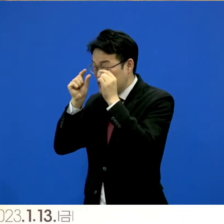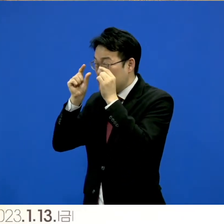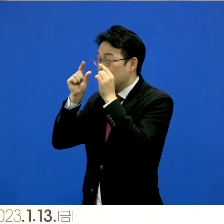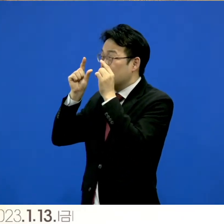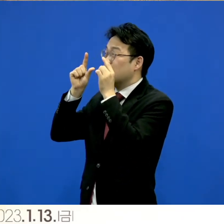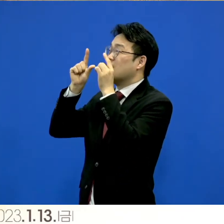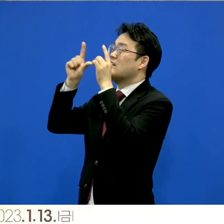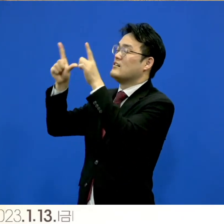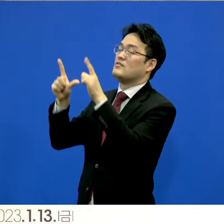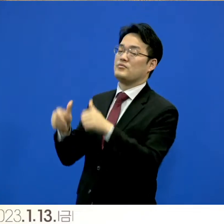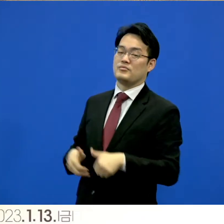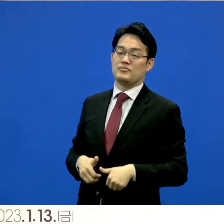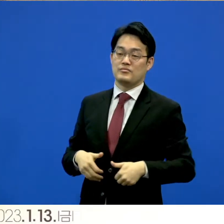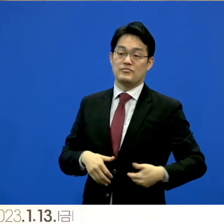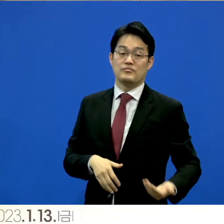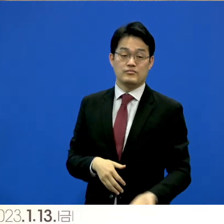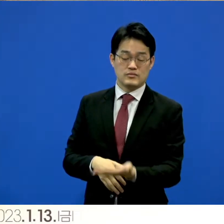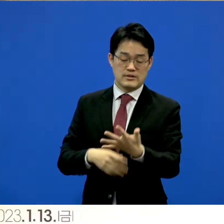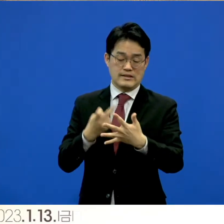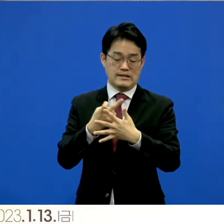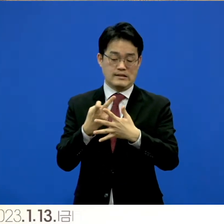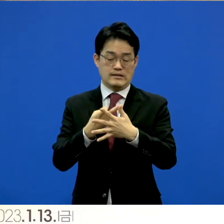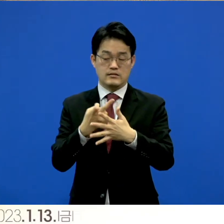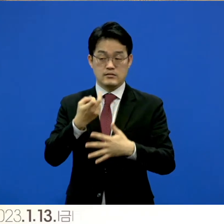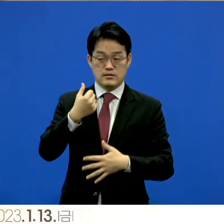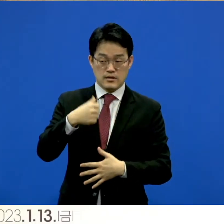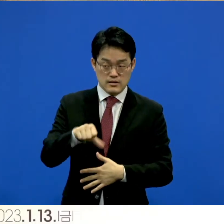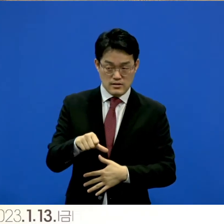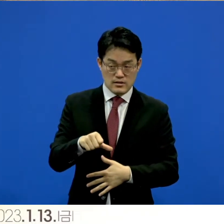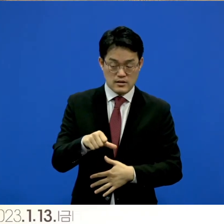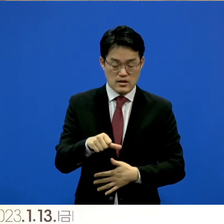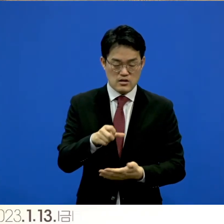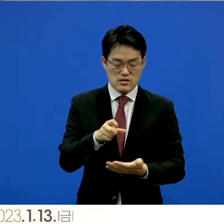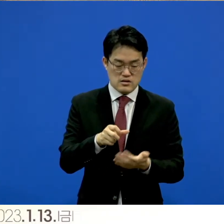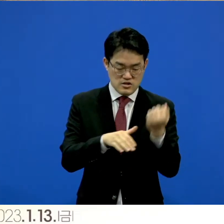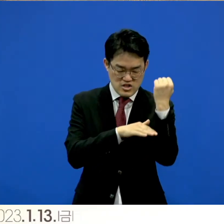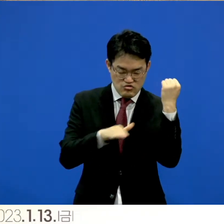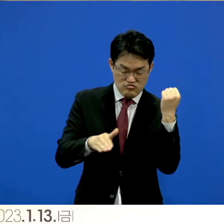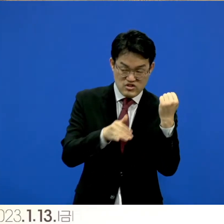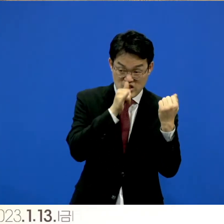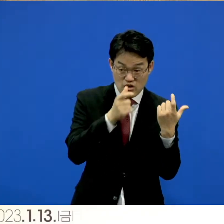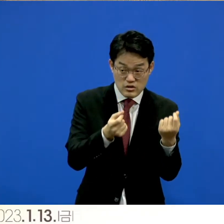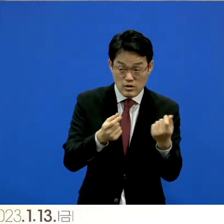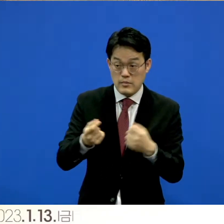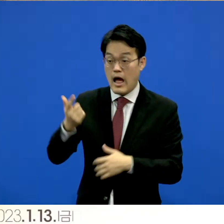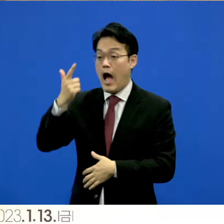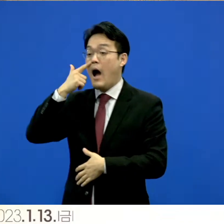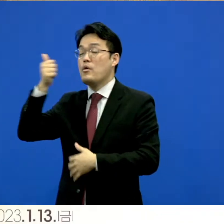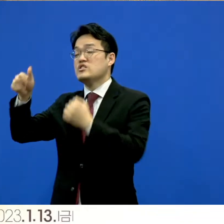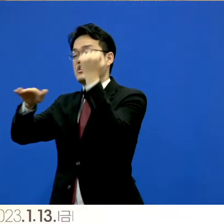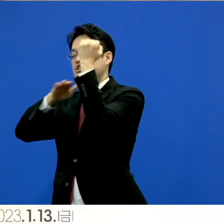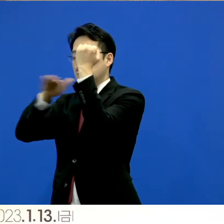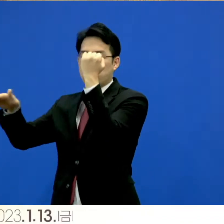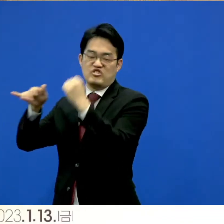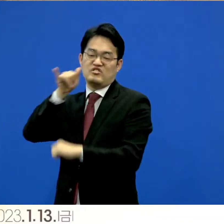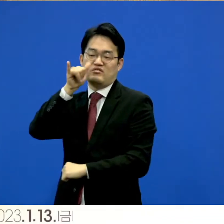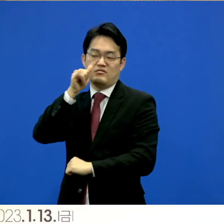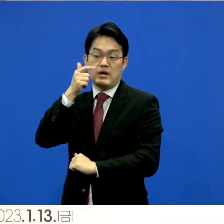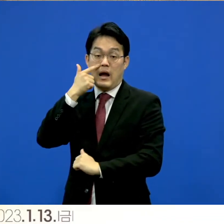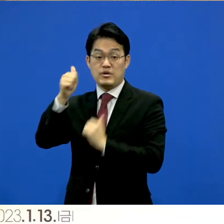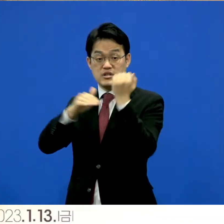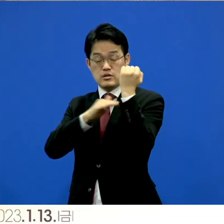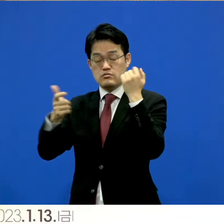큰아들이 알고 있는 원칙이 있듯이 아버지 집에는 아버지가 정해놓은 원칙이 있습니다. 아들은 그걸 몰랐습니다. 그 원칙은